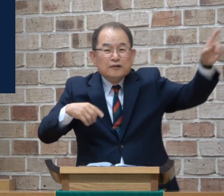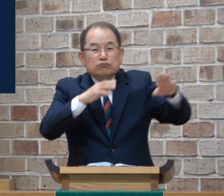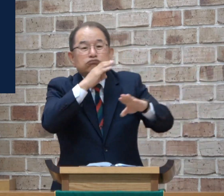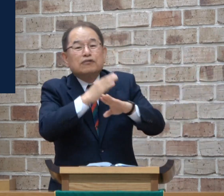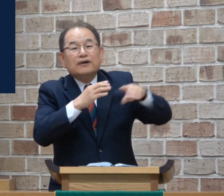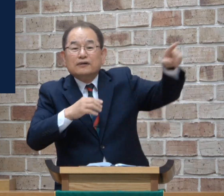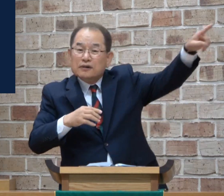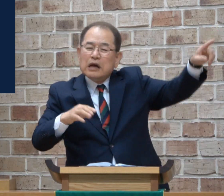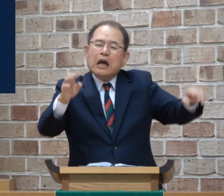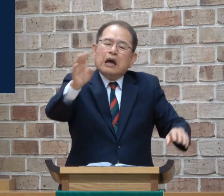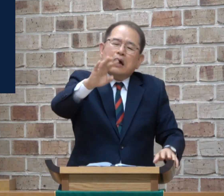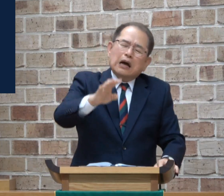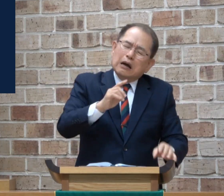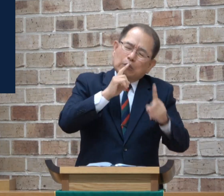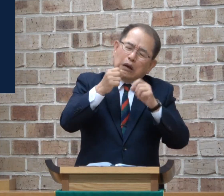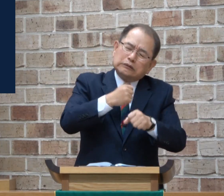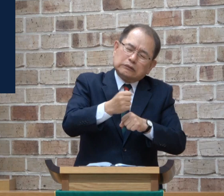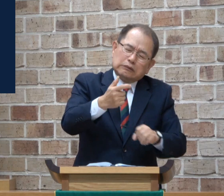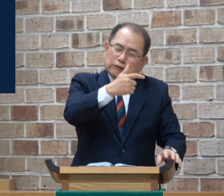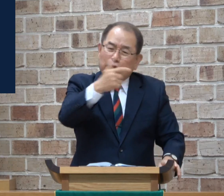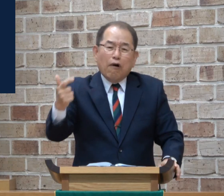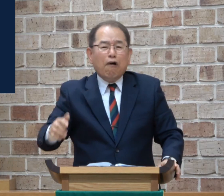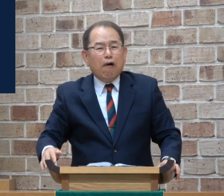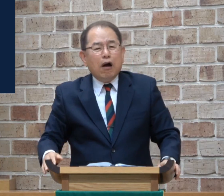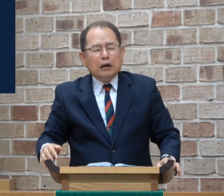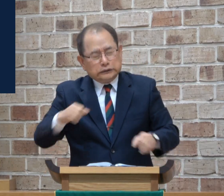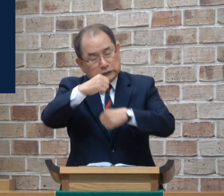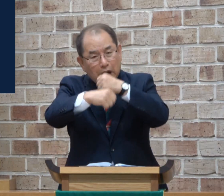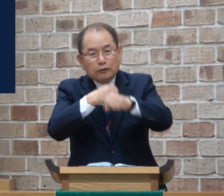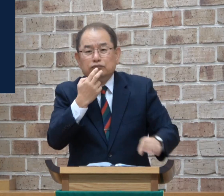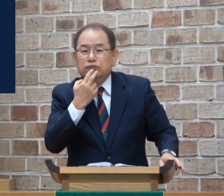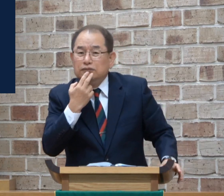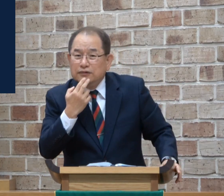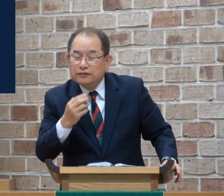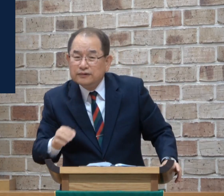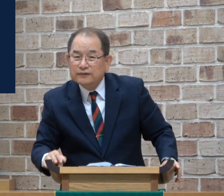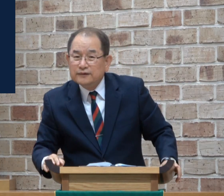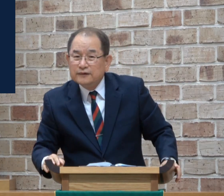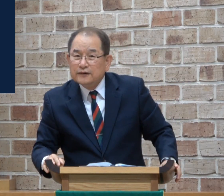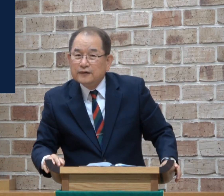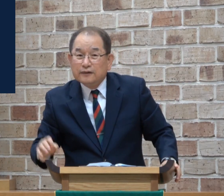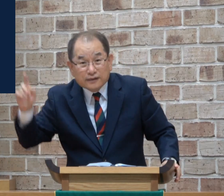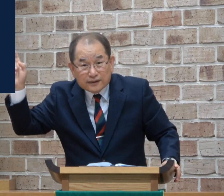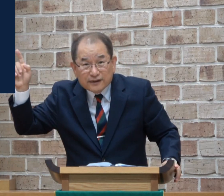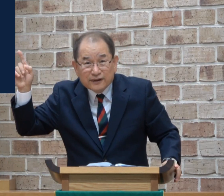정말 그 북한은 자유가 없고 말할 수 없이 비참하다고 합니다.